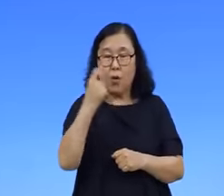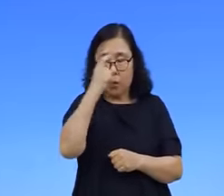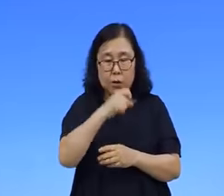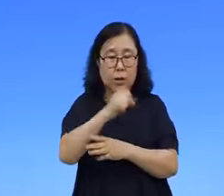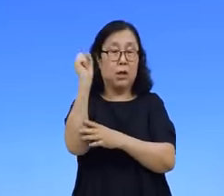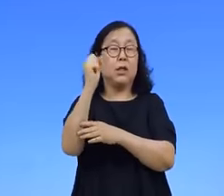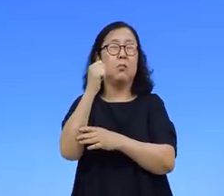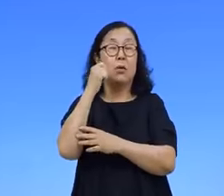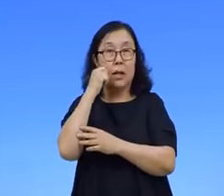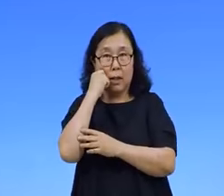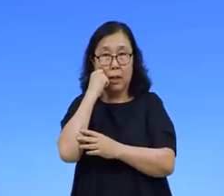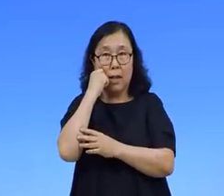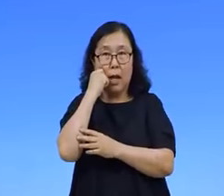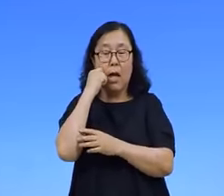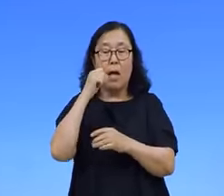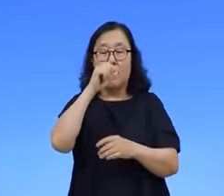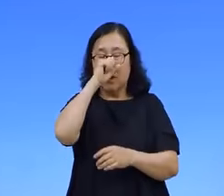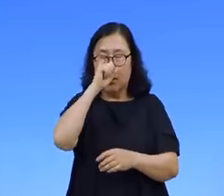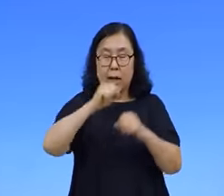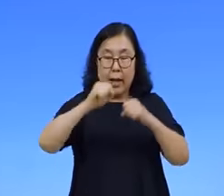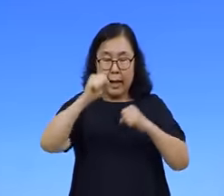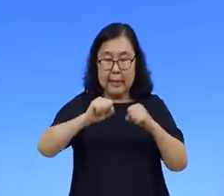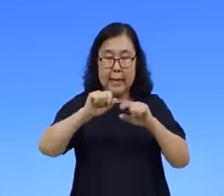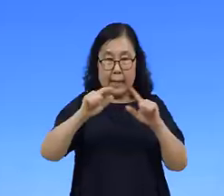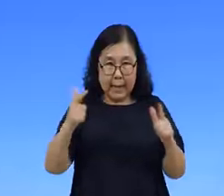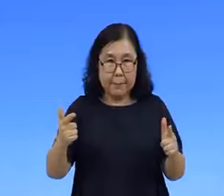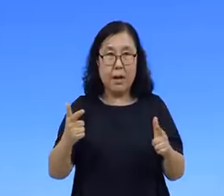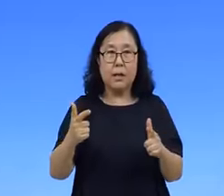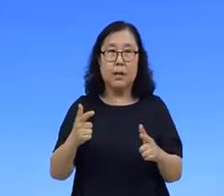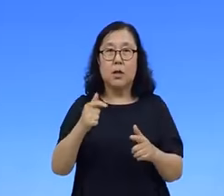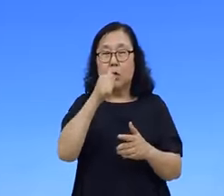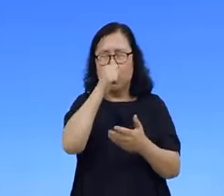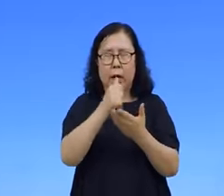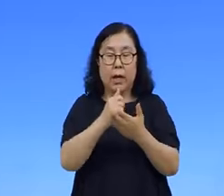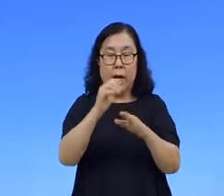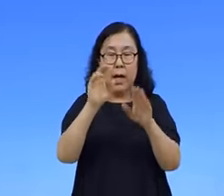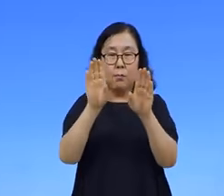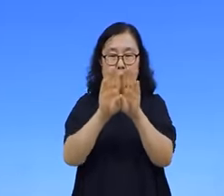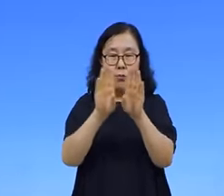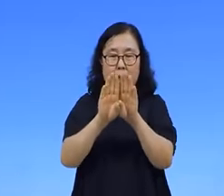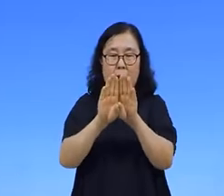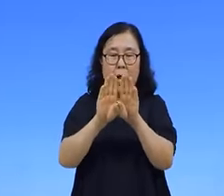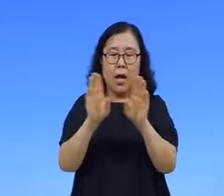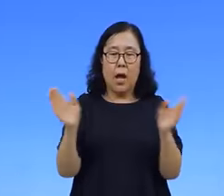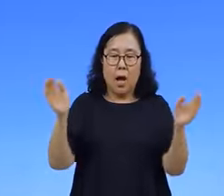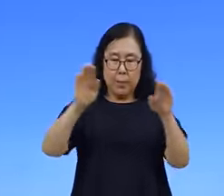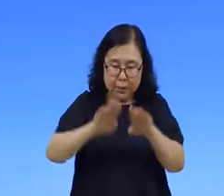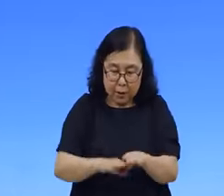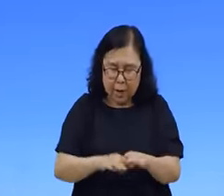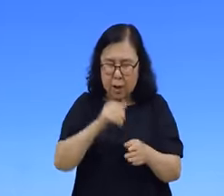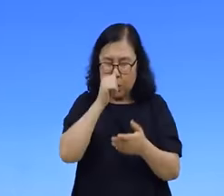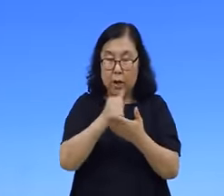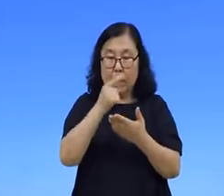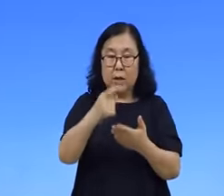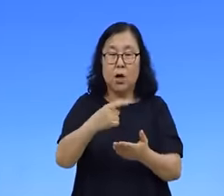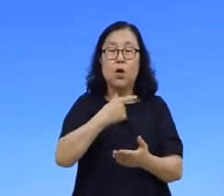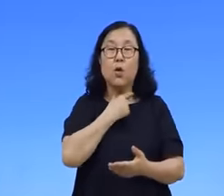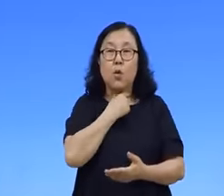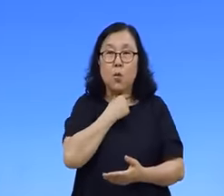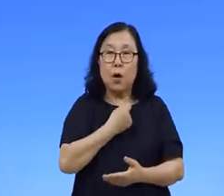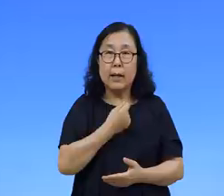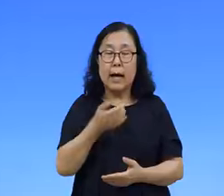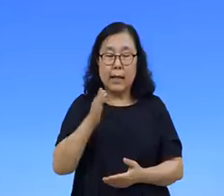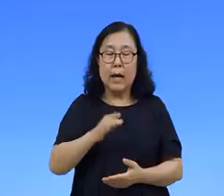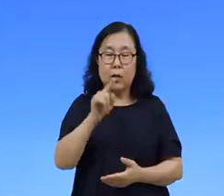행하면 어찌 낯을 들지 못하겠느냐. 선을 행하지 아니하면 죄가 문에 엎드려 있느니라. 죄가 너를 원하나. 잘